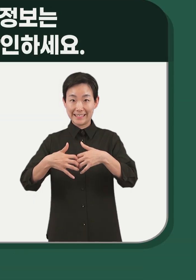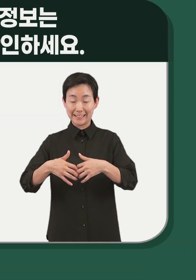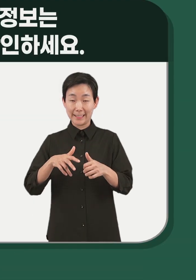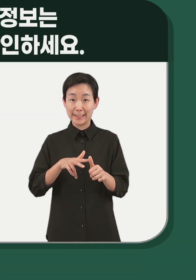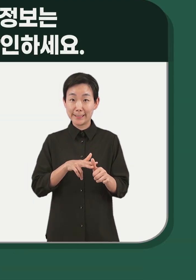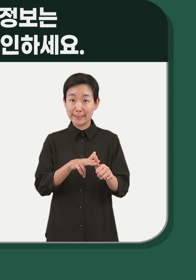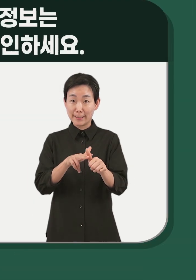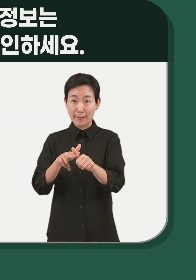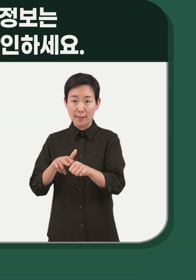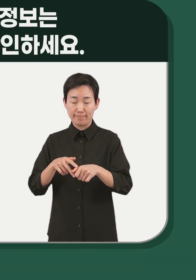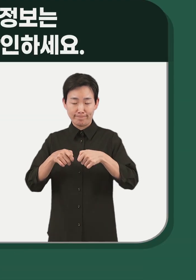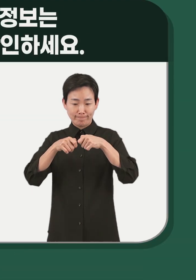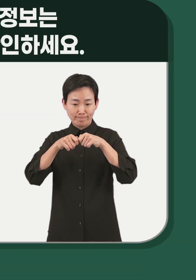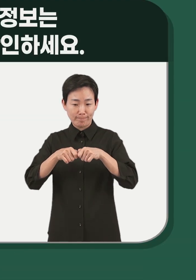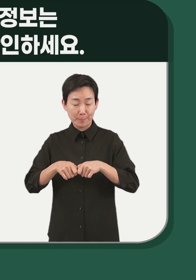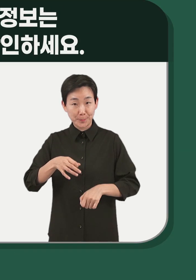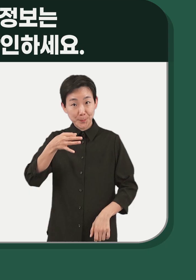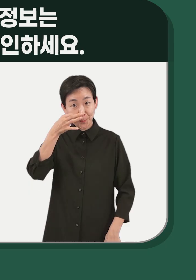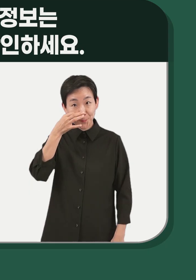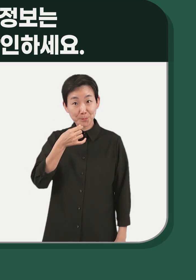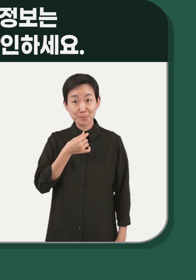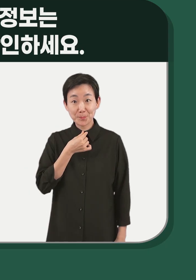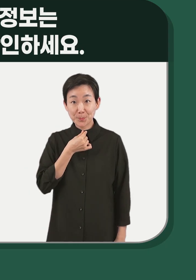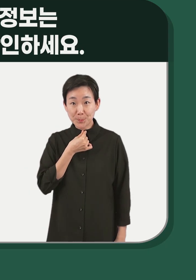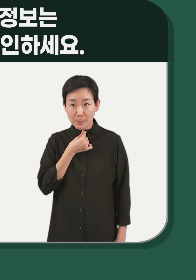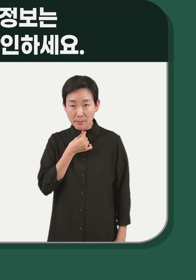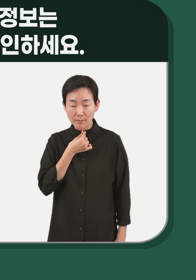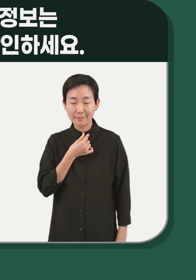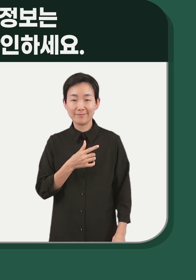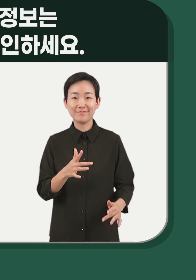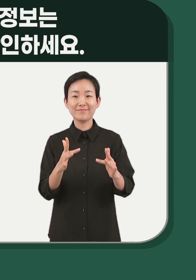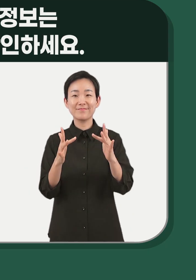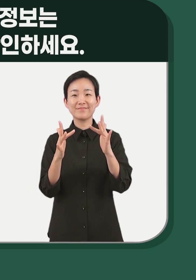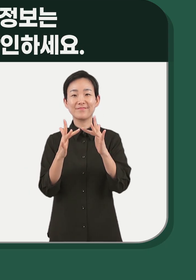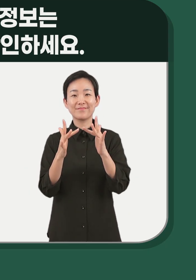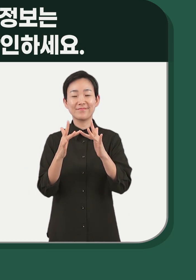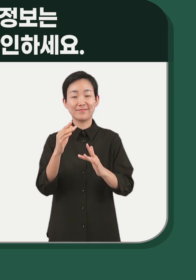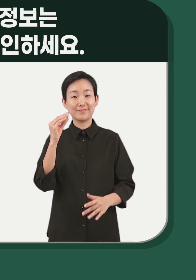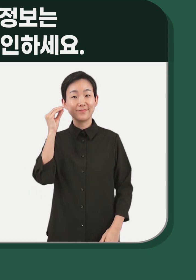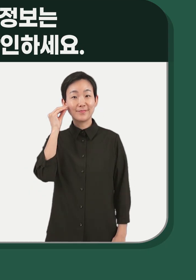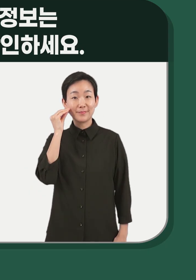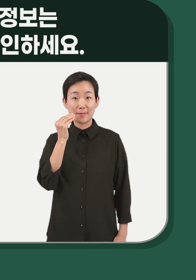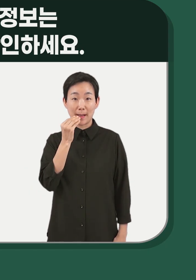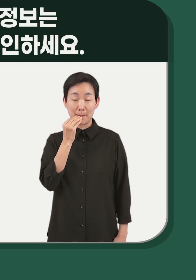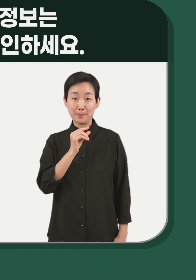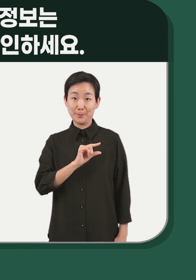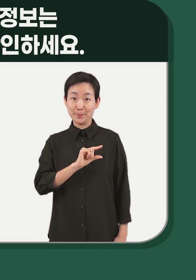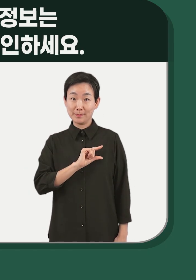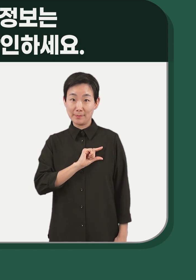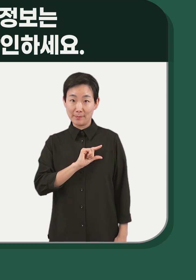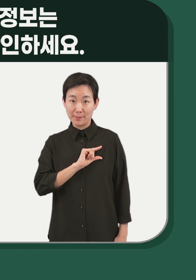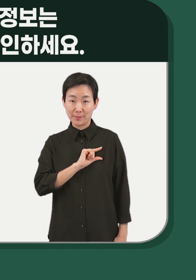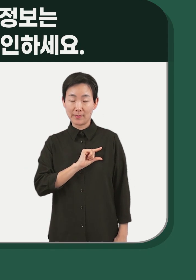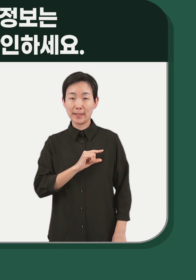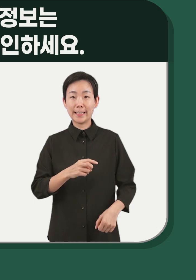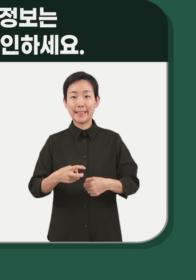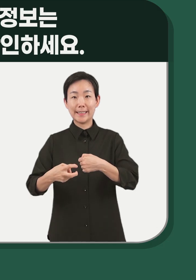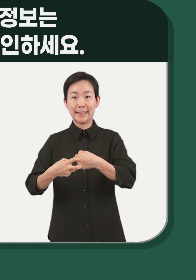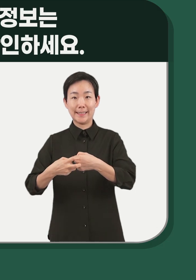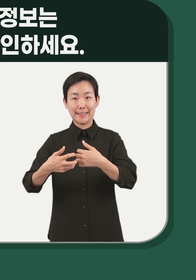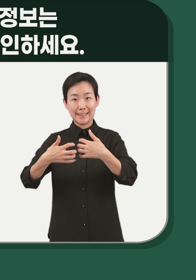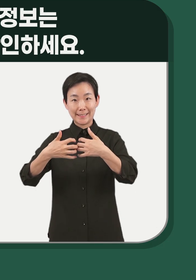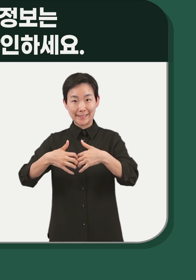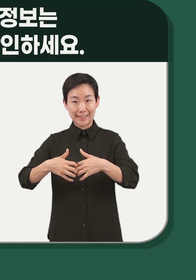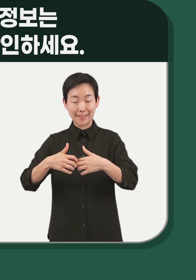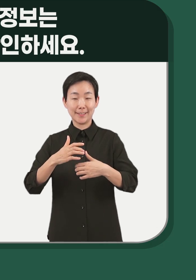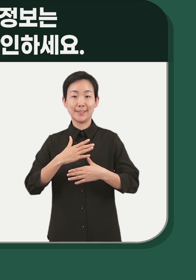더욱 자세한 의료기기 정보는 의료기기 안심책방에서 확인하세요. 인터넷에 의료기기 안심책방을